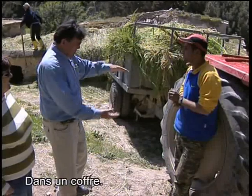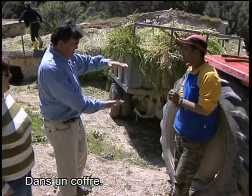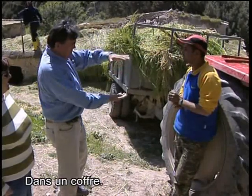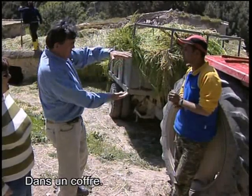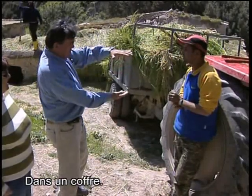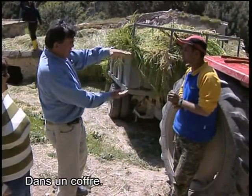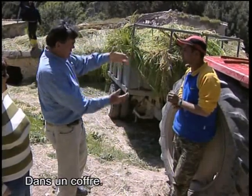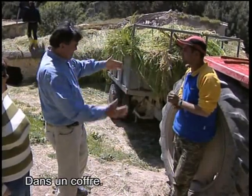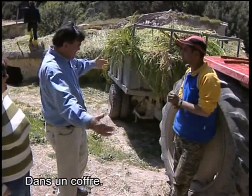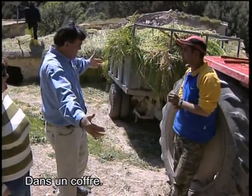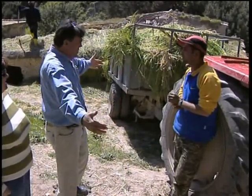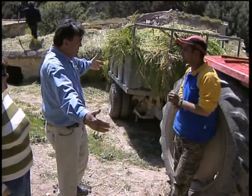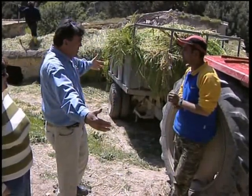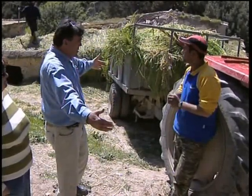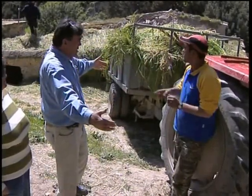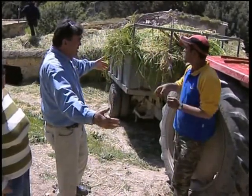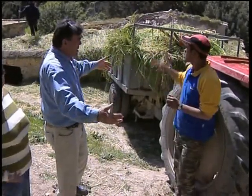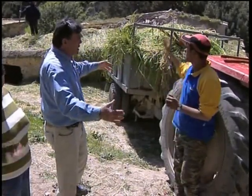Dans un coffre.